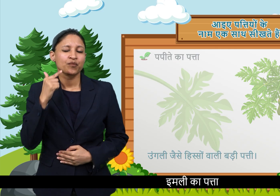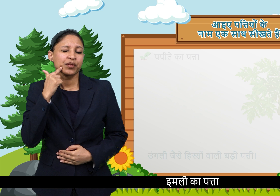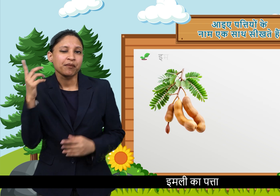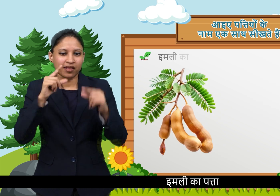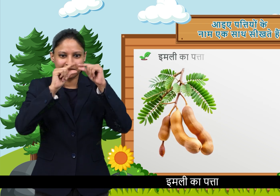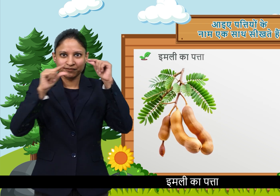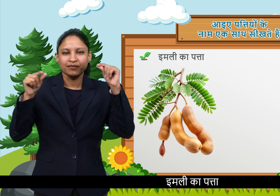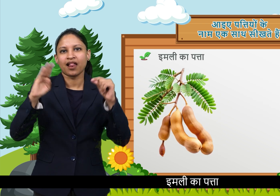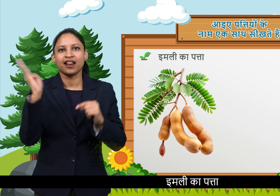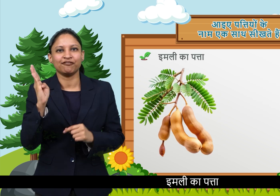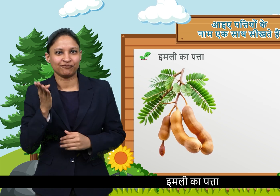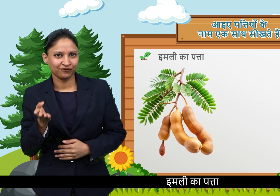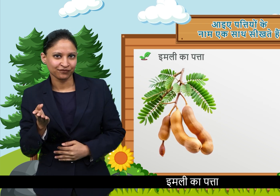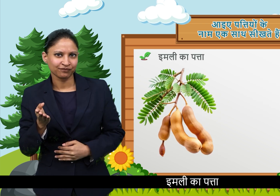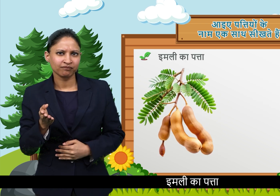इमली का पत्ता,